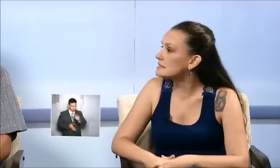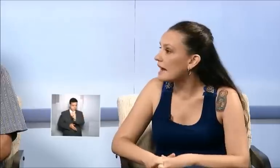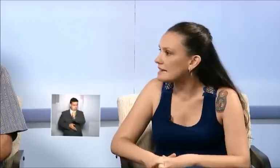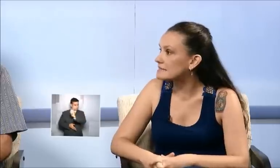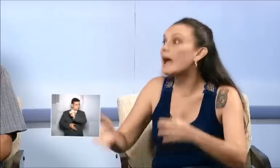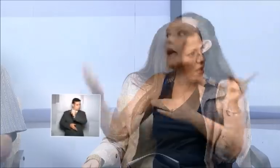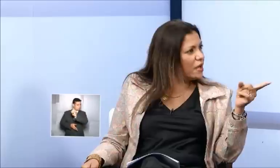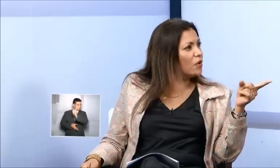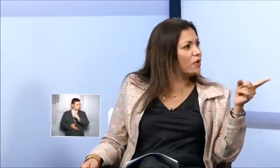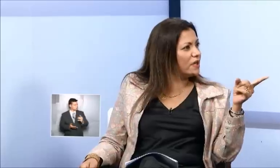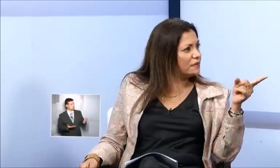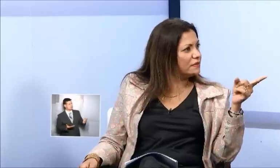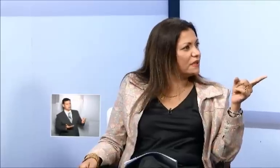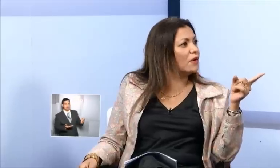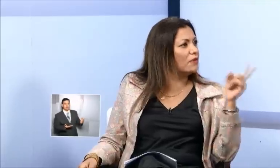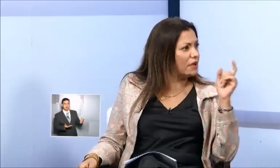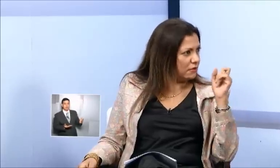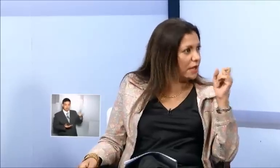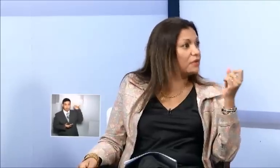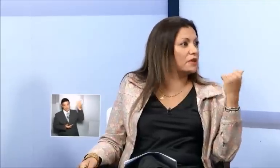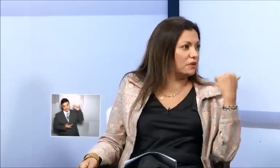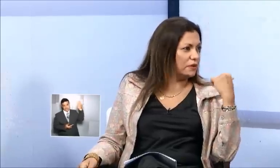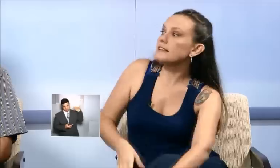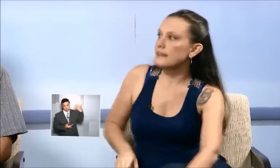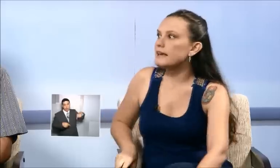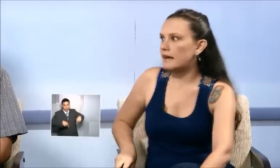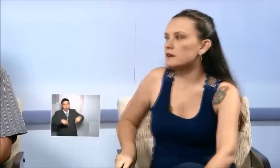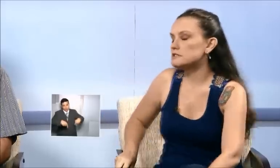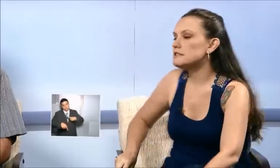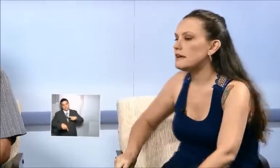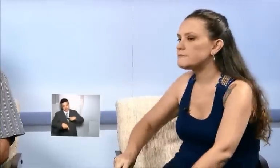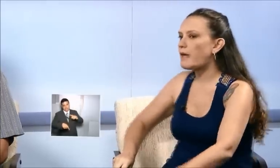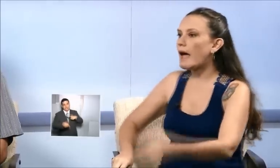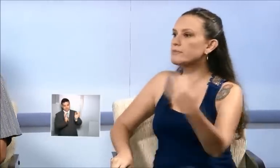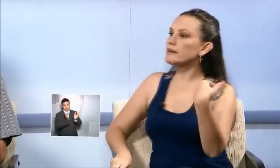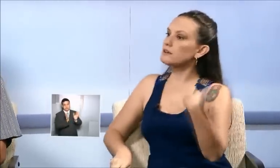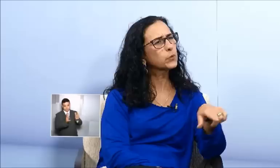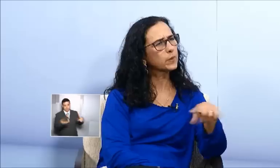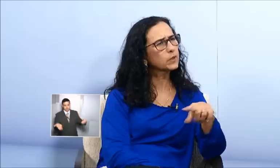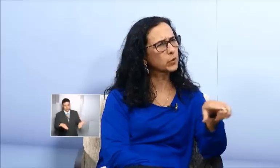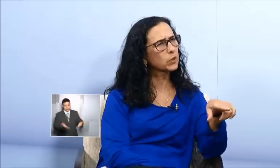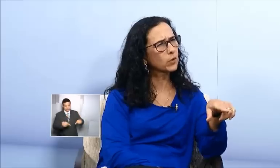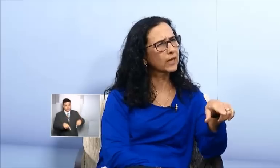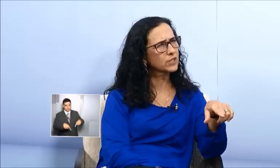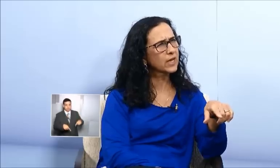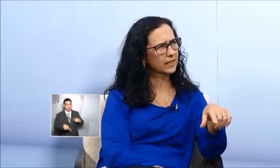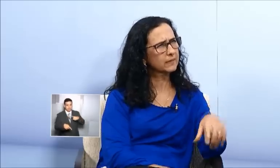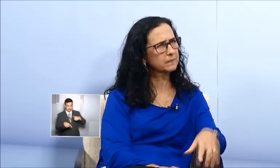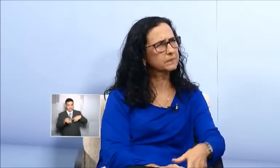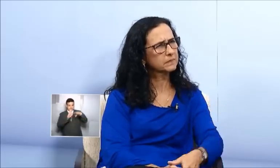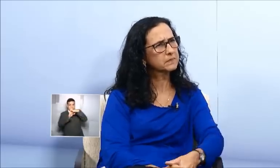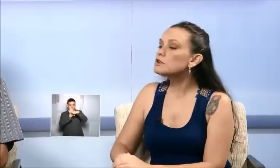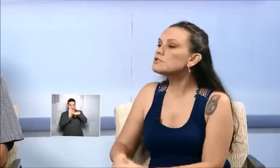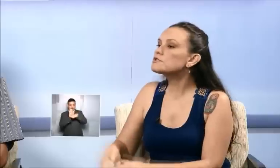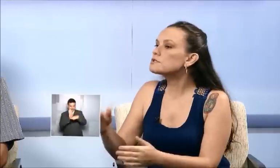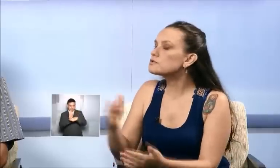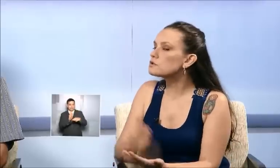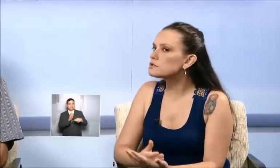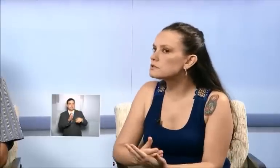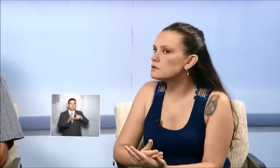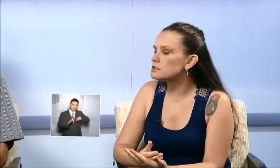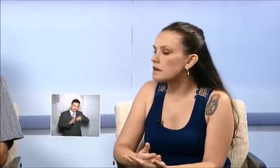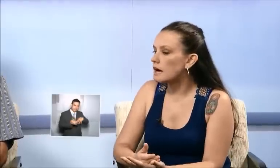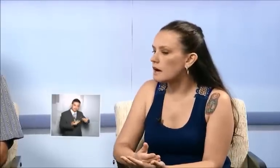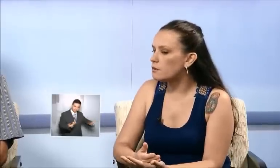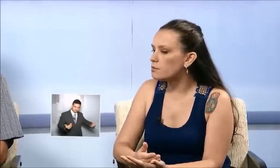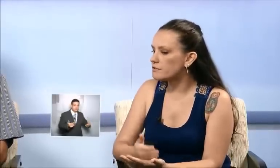língua de sinais. Na época em que eu fiz. É um erro. Hoje já tem, hoje tem. Hoje na época em que eu fiz no plano curricular já. Isso, tá. Todos os